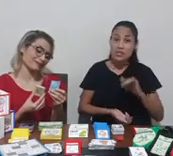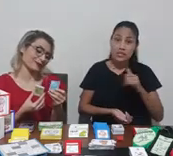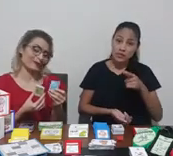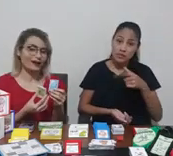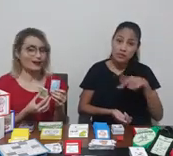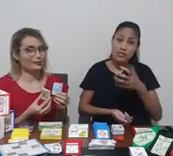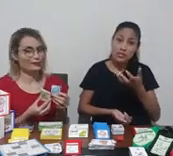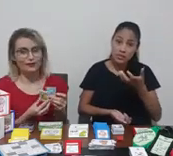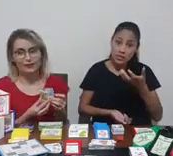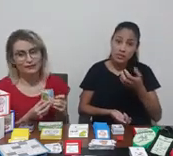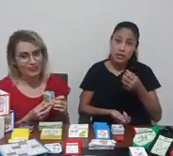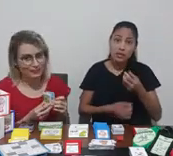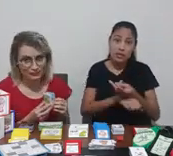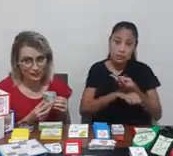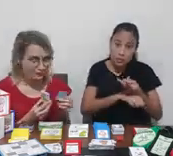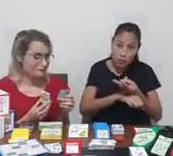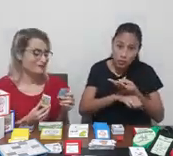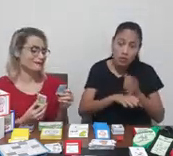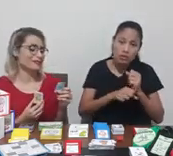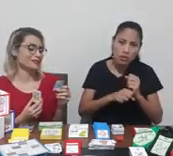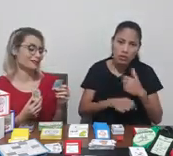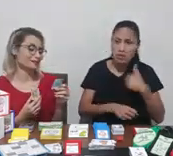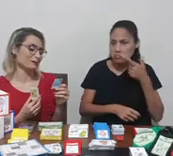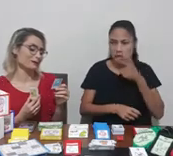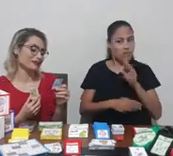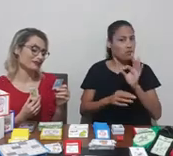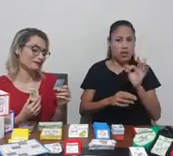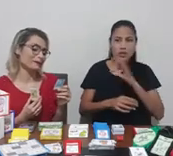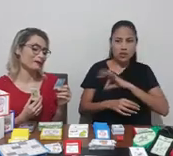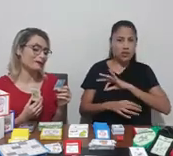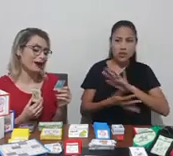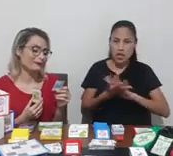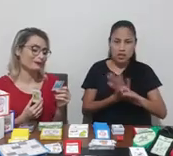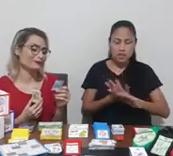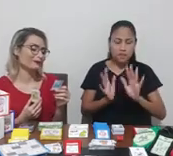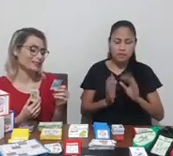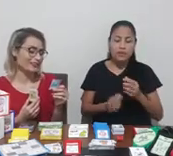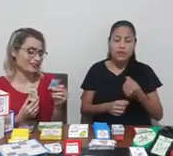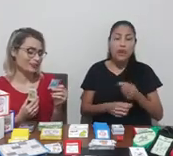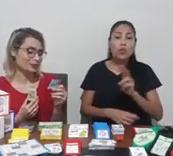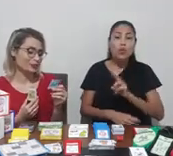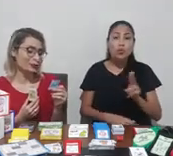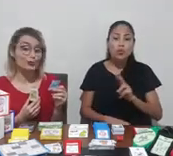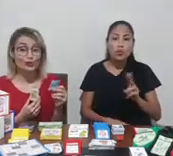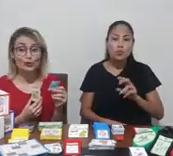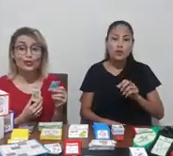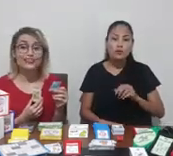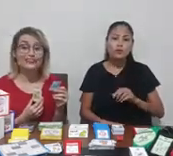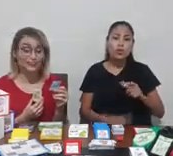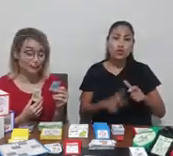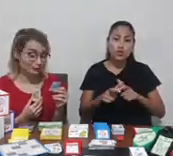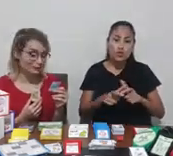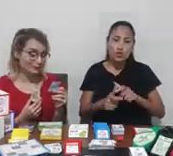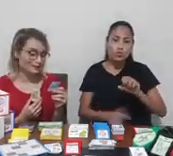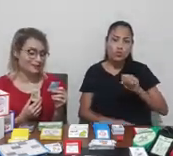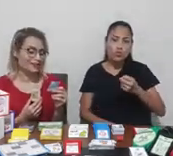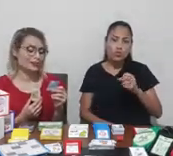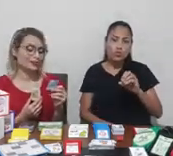quiserem procurar, eu não ganho nada com isso. Mas vocês podem procurar. O nome dele é Jogo